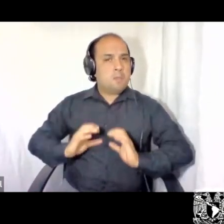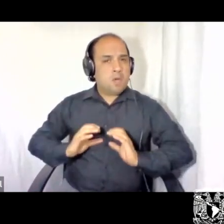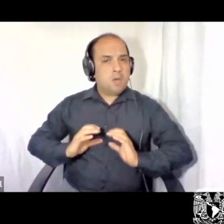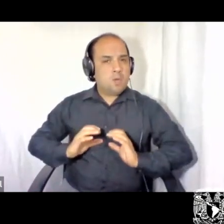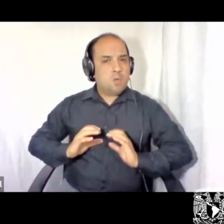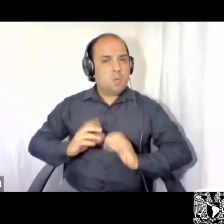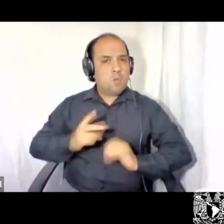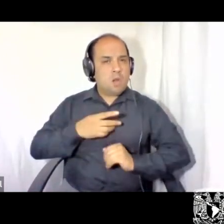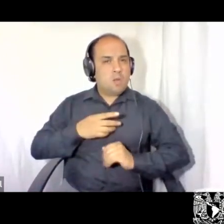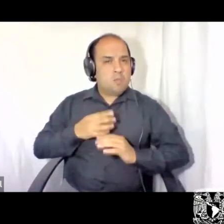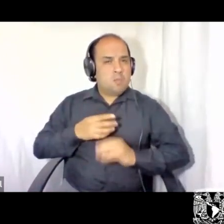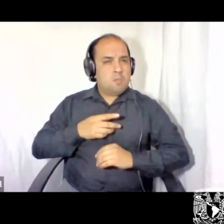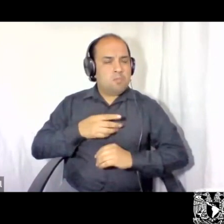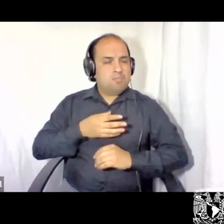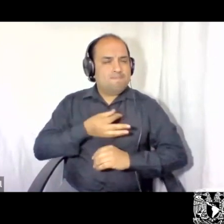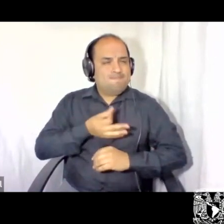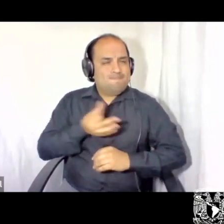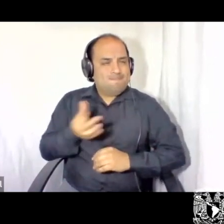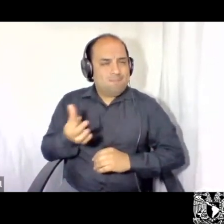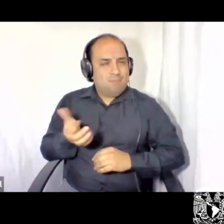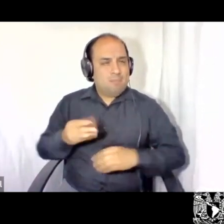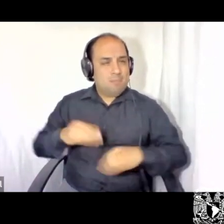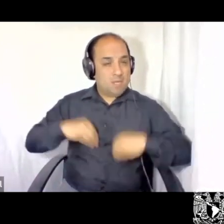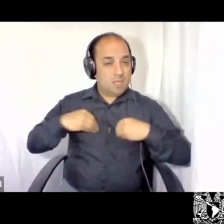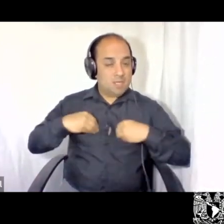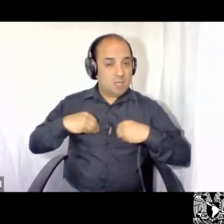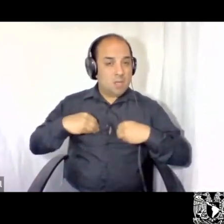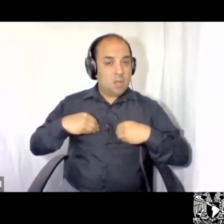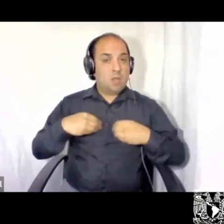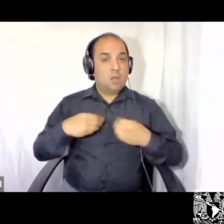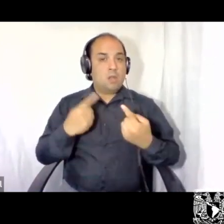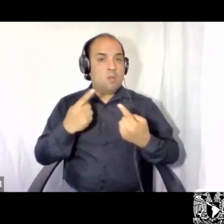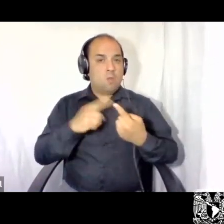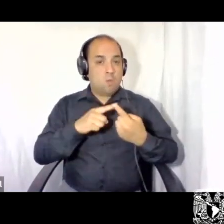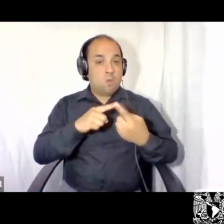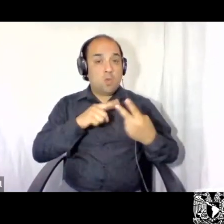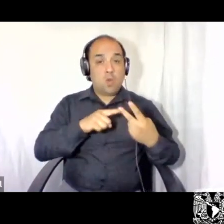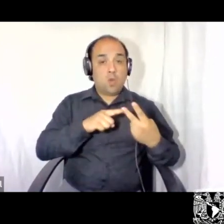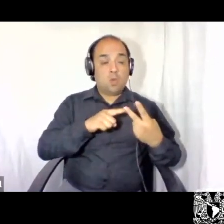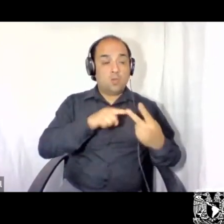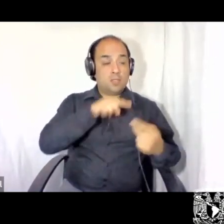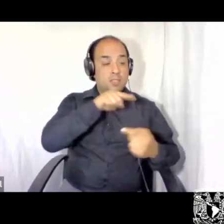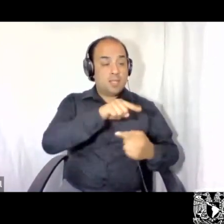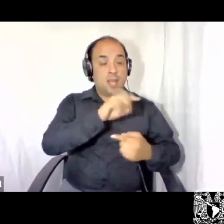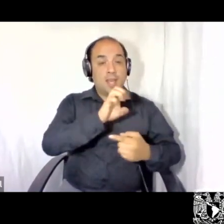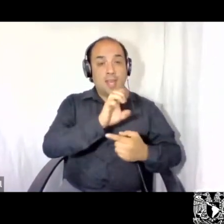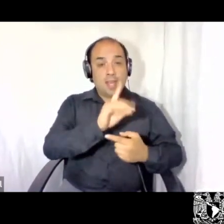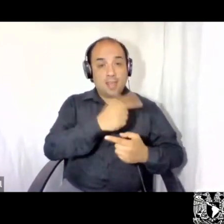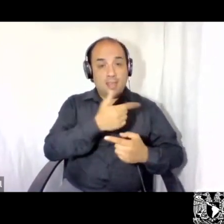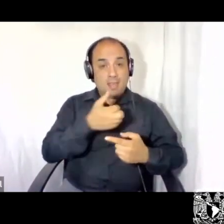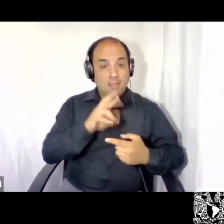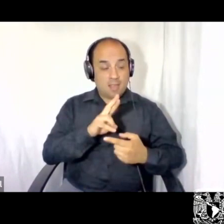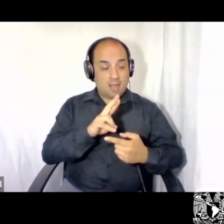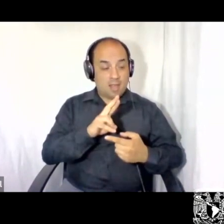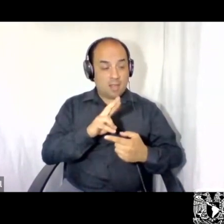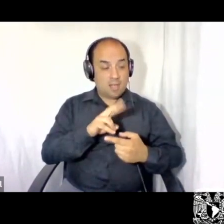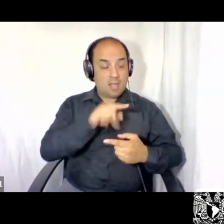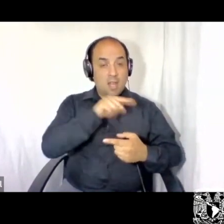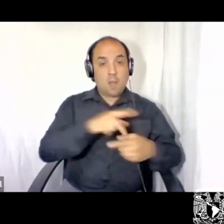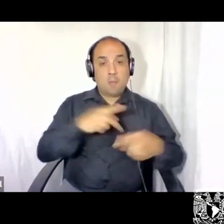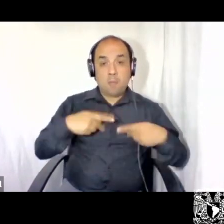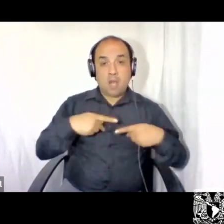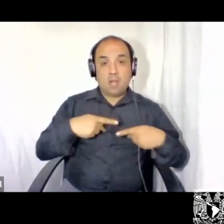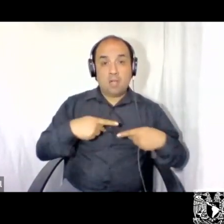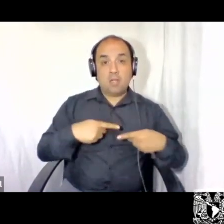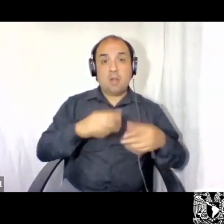¿no? Por ejemplo, con Edgar Lacoste también, que es escritor, es